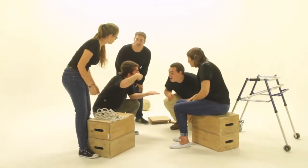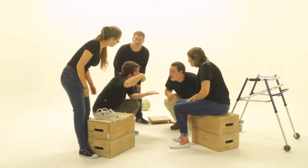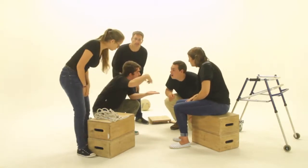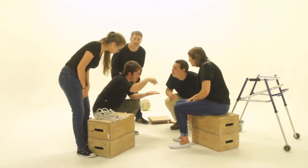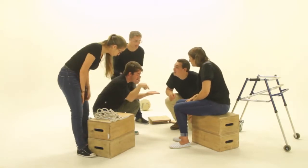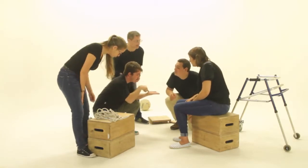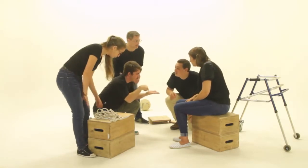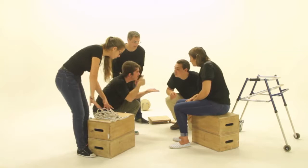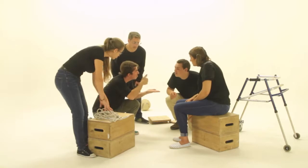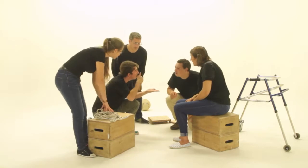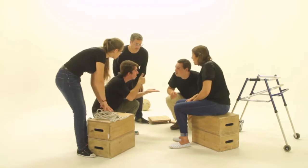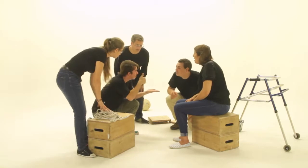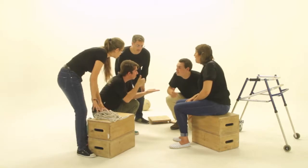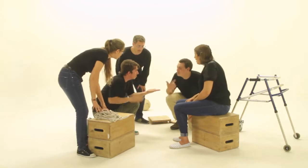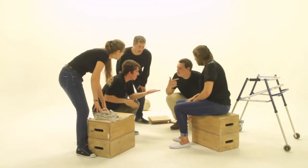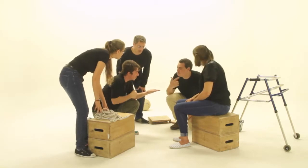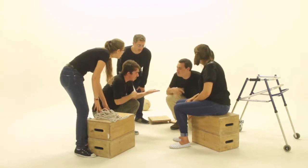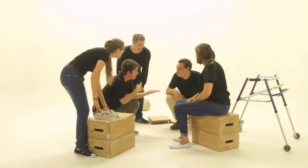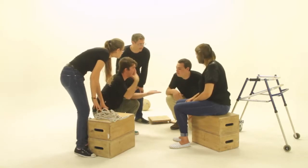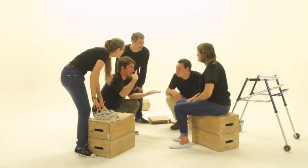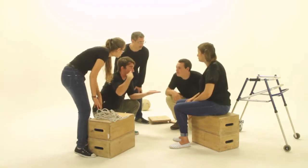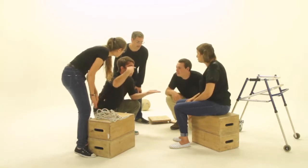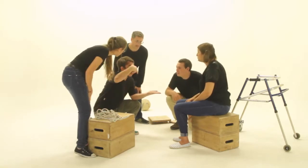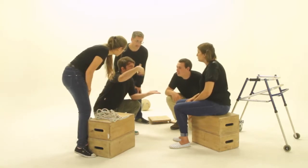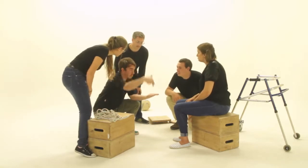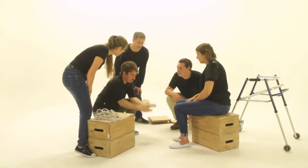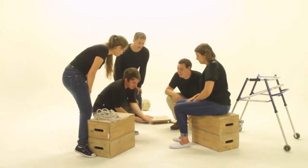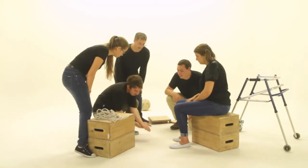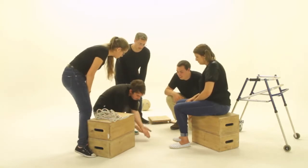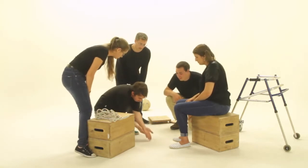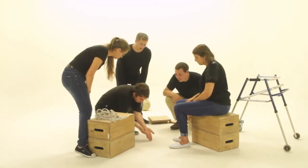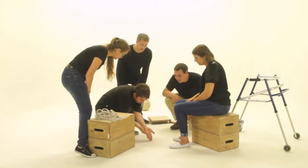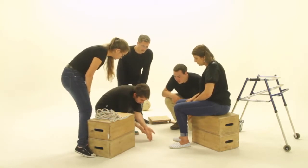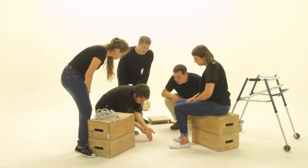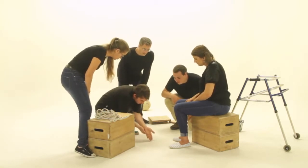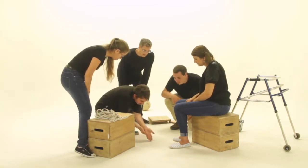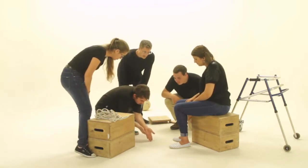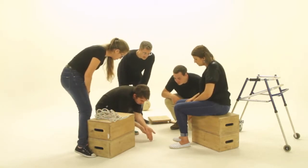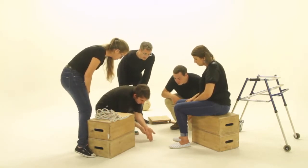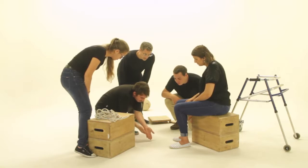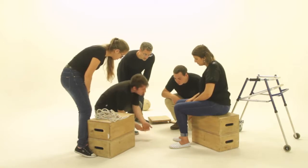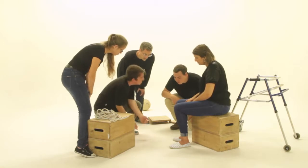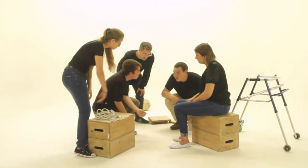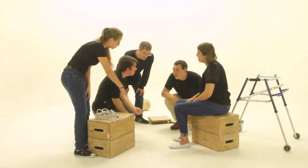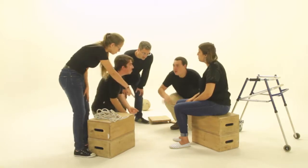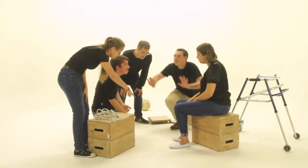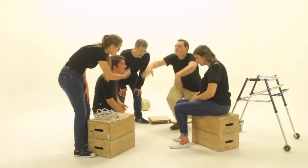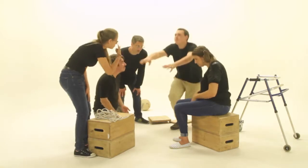él le encanta investigar. Mirá, estamos investigando sobre las hormigas. Mirá, sobre los ojos, sobre cómo caminan, mirá. ¡Guau!